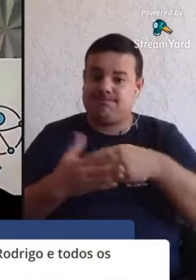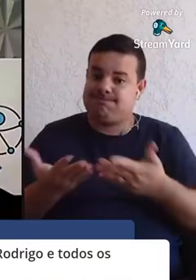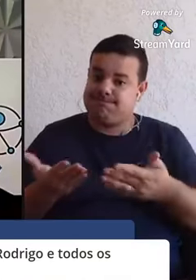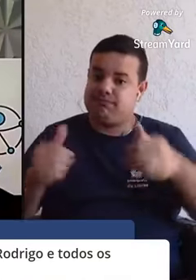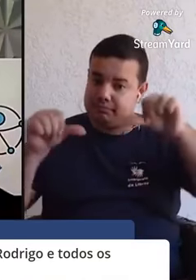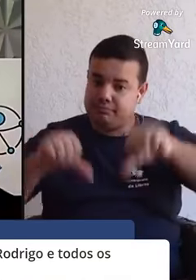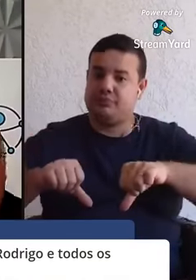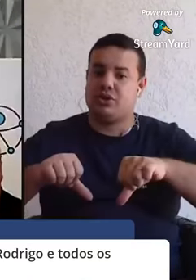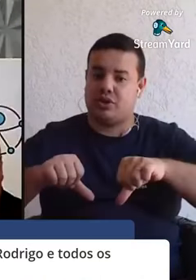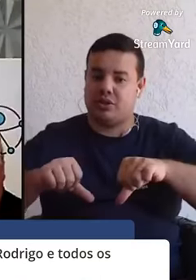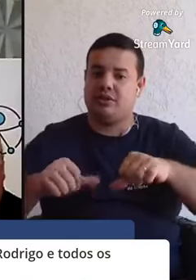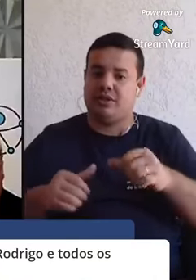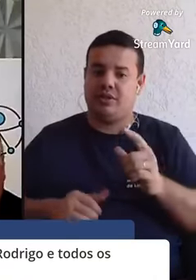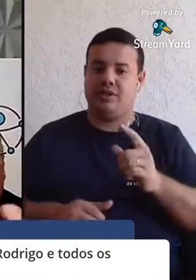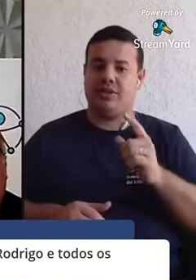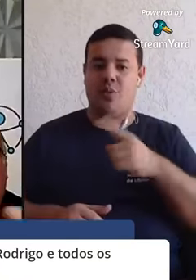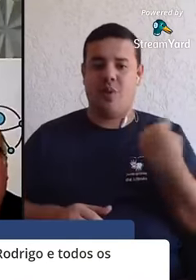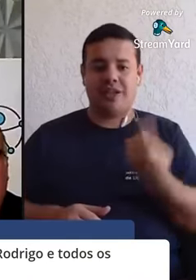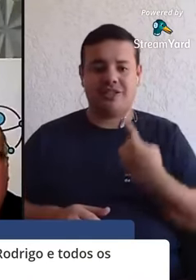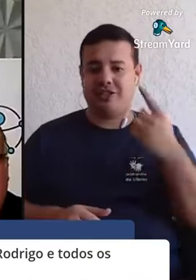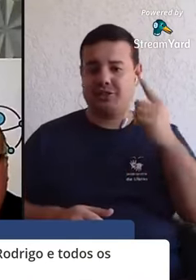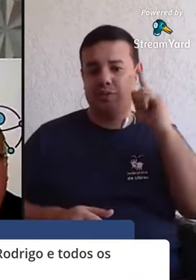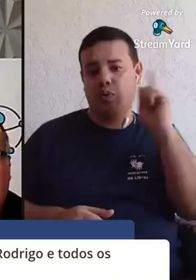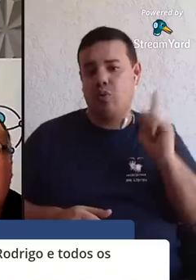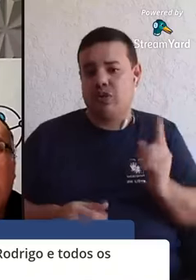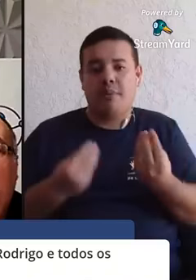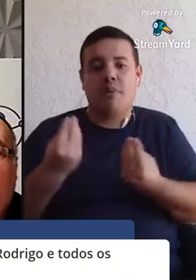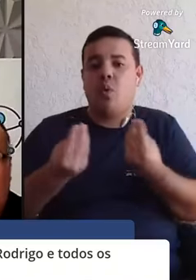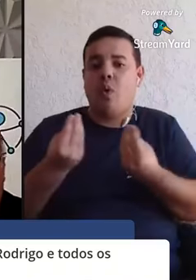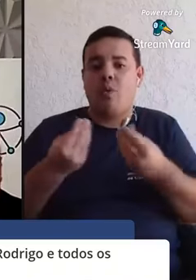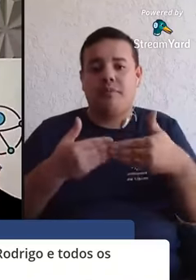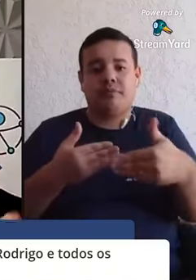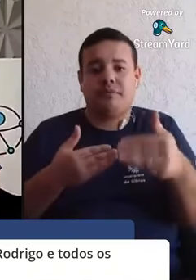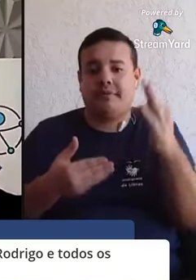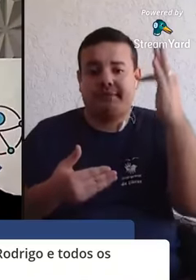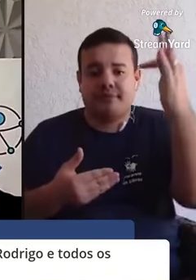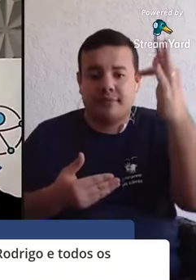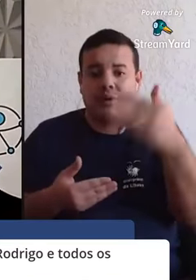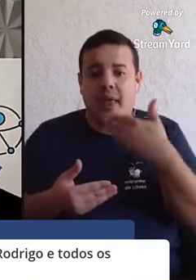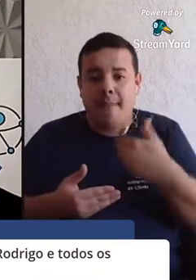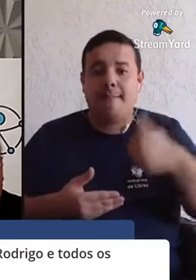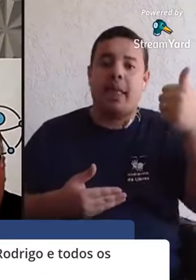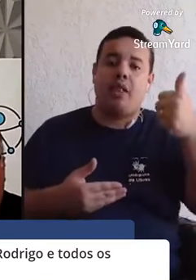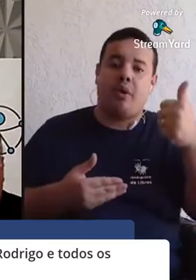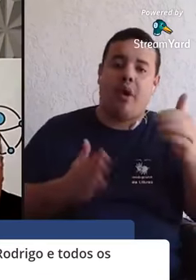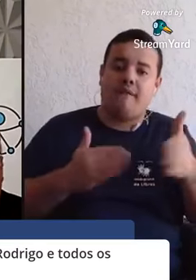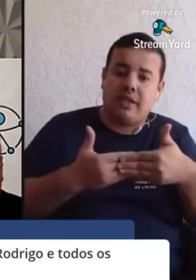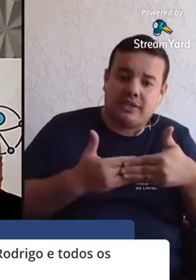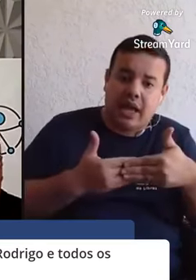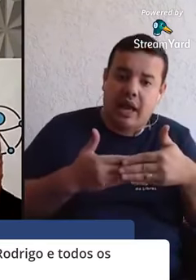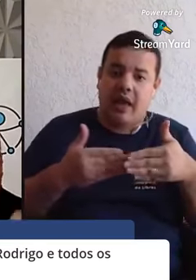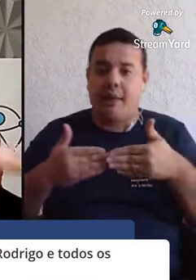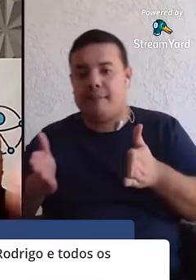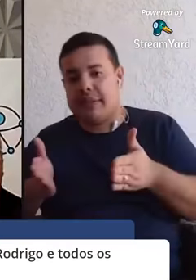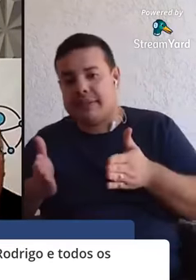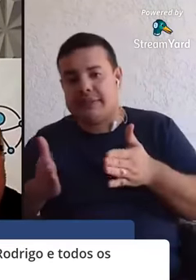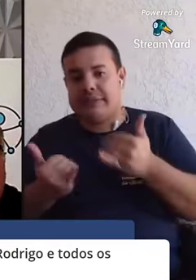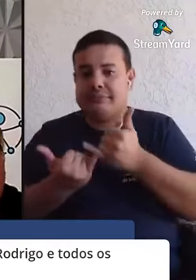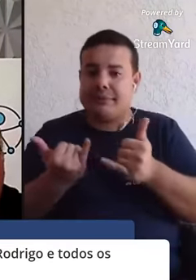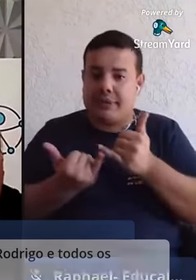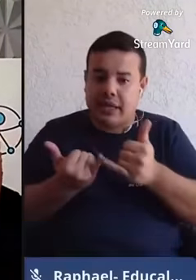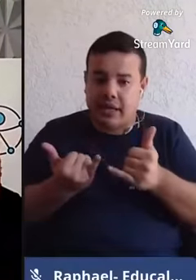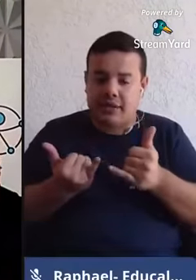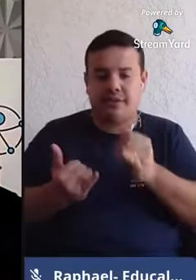não conhece como é que isso vai reagir aqui. O que é melhor aqui? Se você tem a oportunidade, por exemplo, de ir